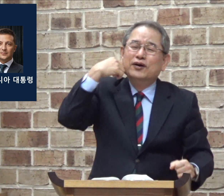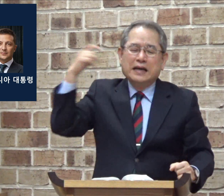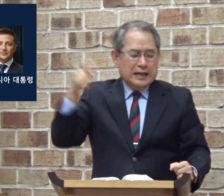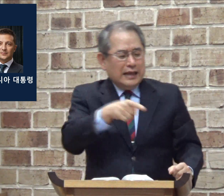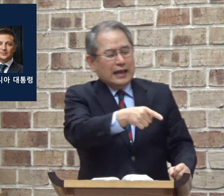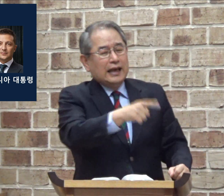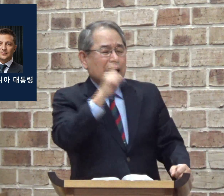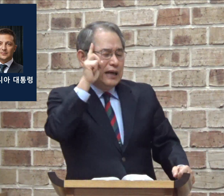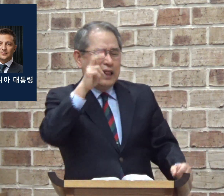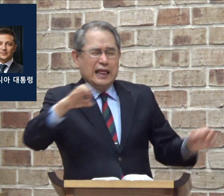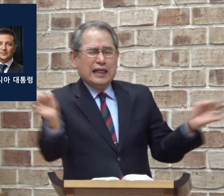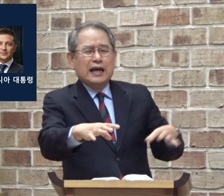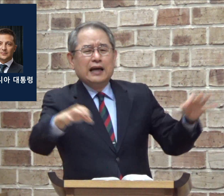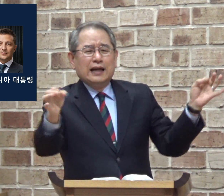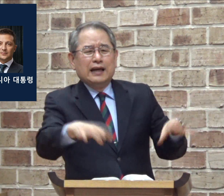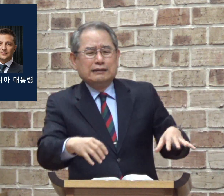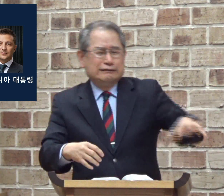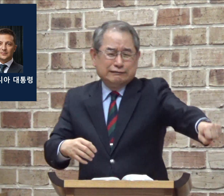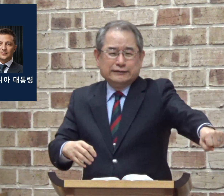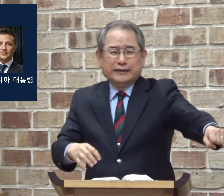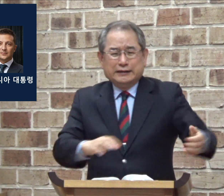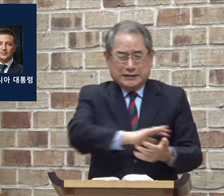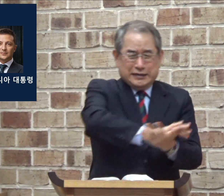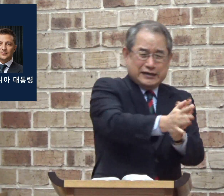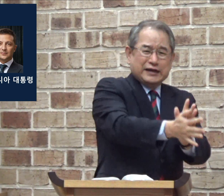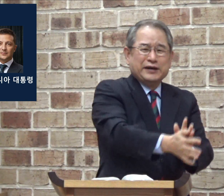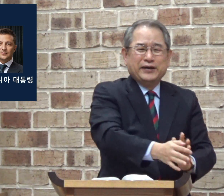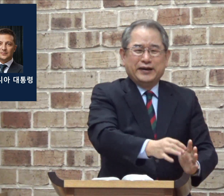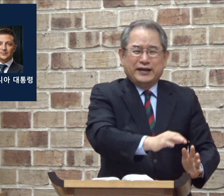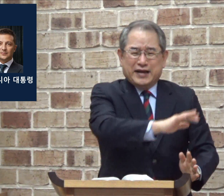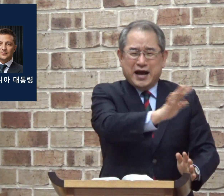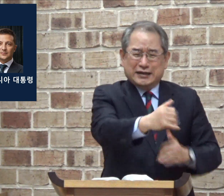우크라이나는 정말 큰 장정과 어린아이가 싸우는 그런 모습입니다.